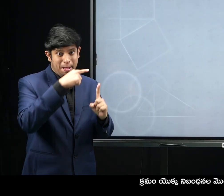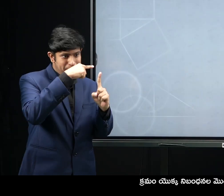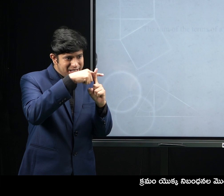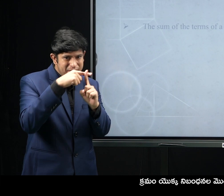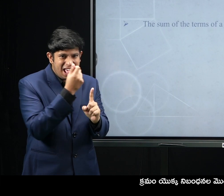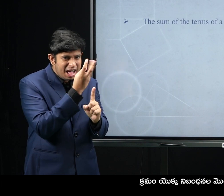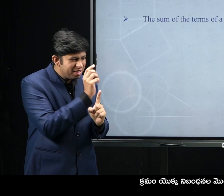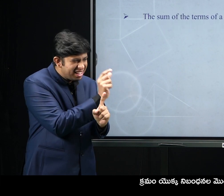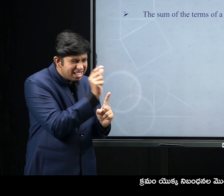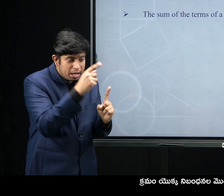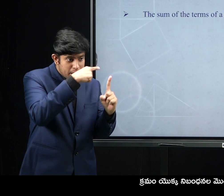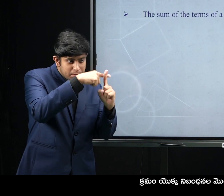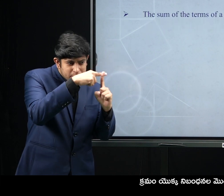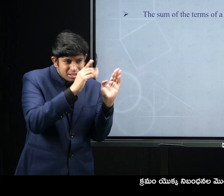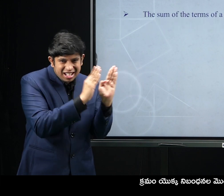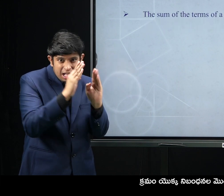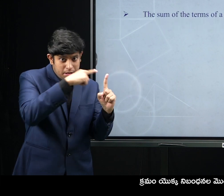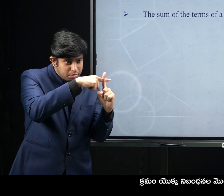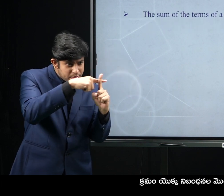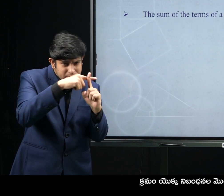క్రమం యొక్క నిబంధనల మొత్తాన్ని సిరీస్ అంటారు.